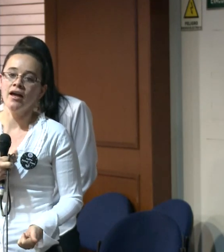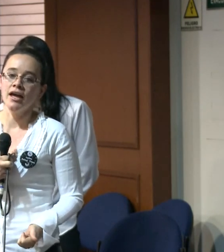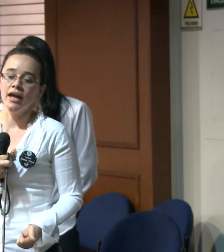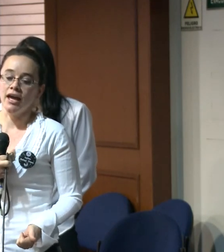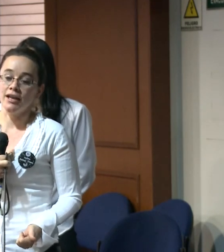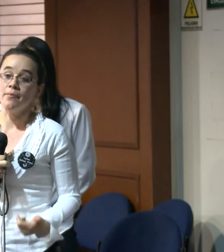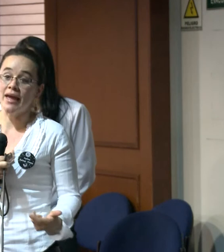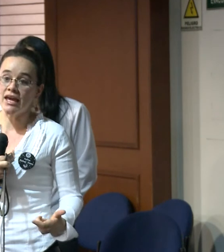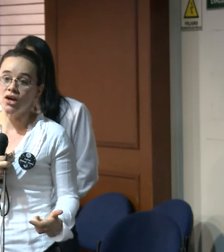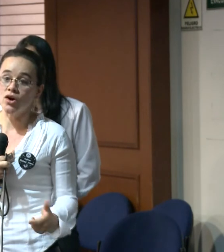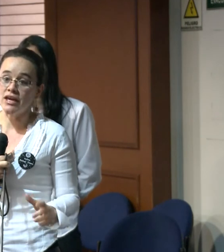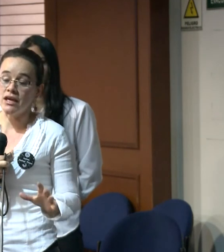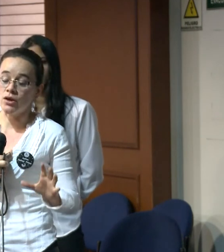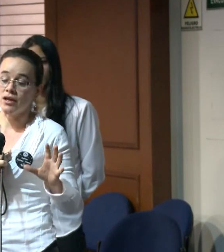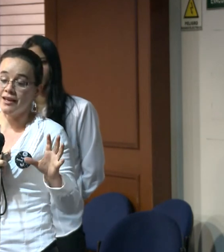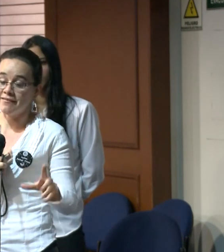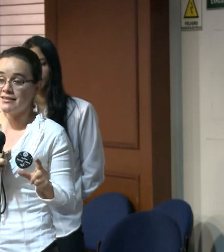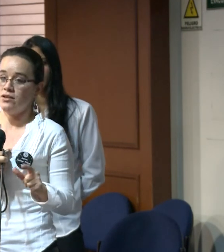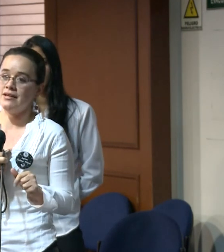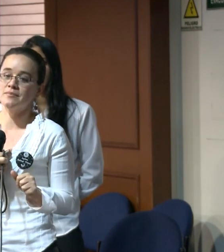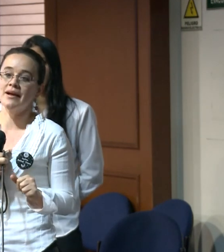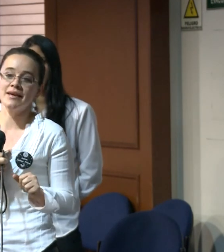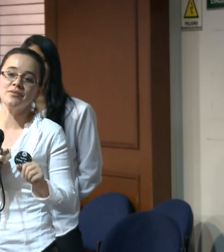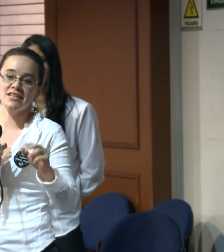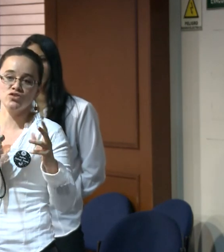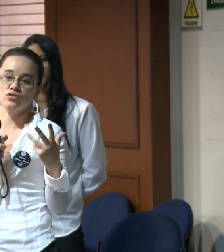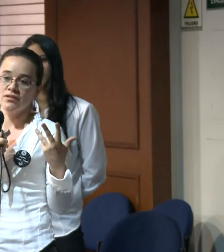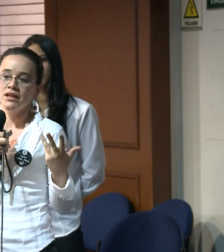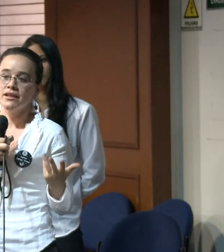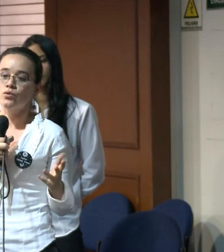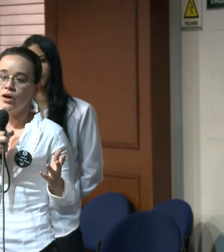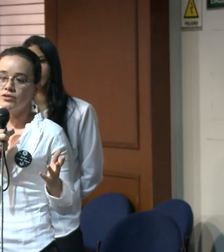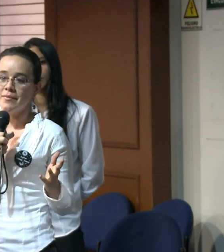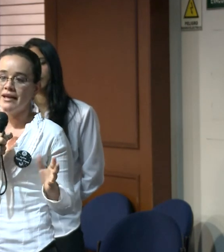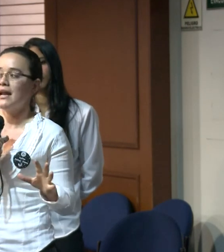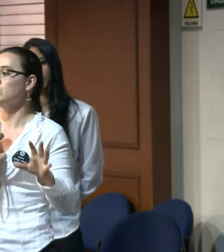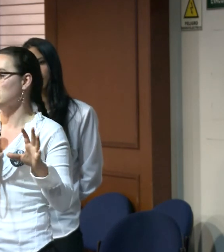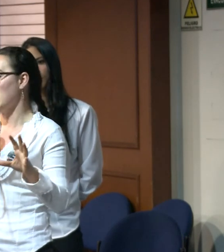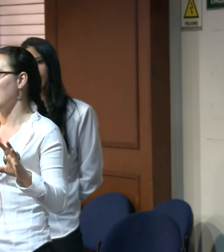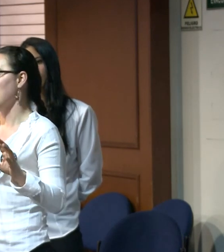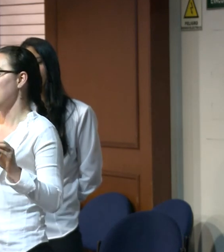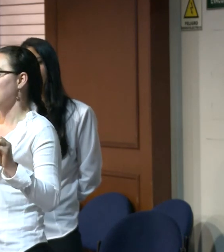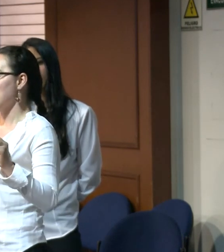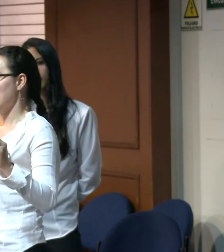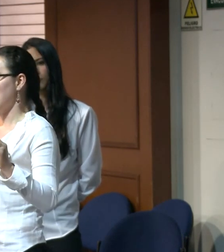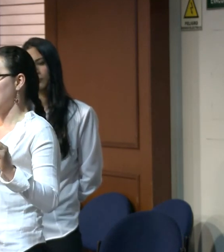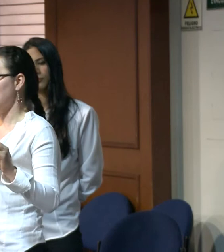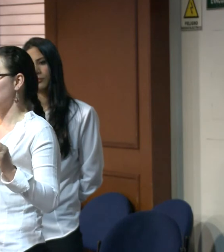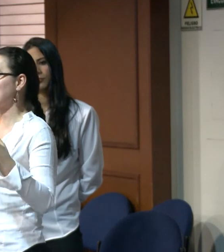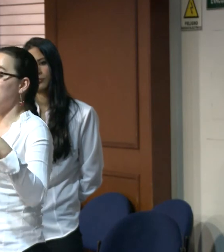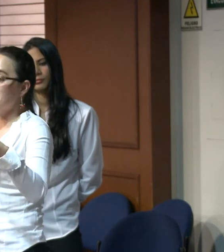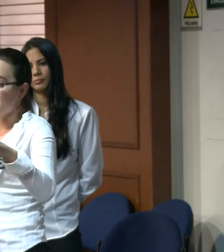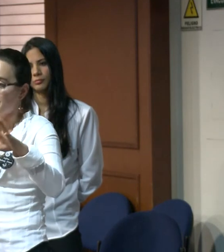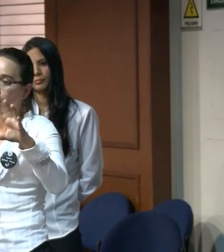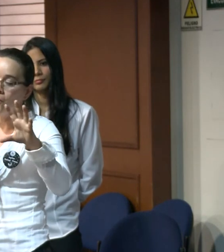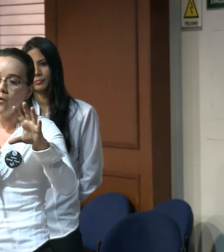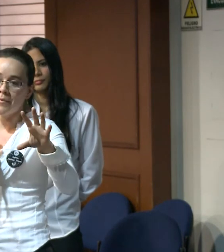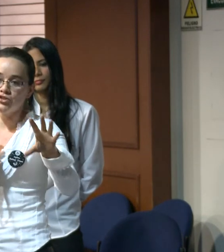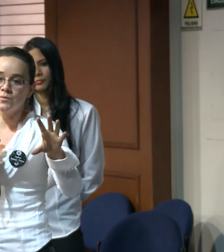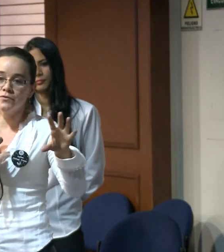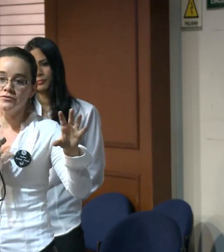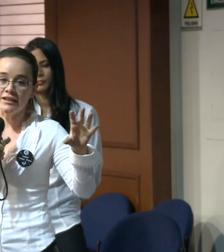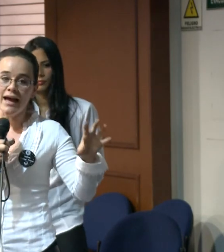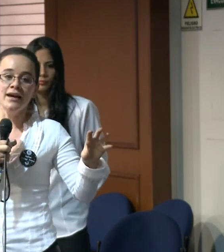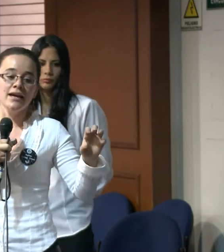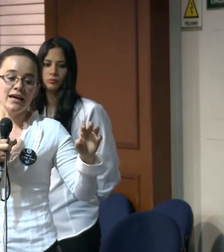Argentina, el de México y el de Barcelona, España, pues que son de una u otra manera los que pues se ve como a